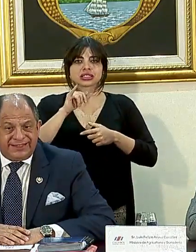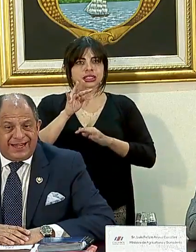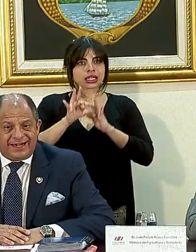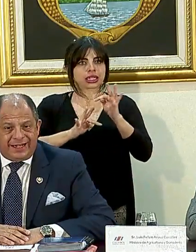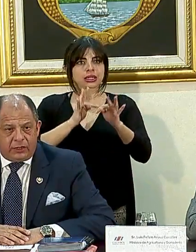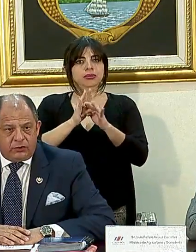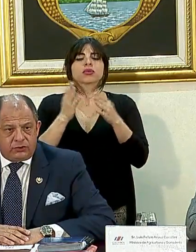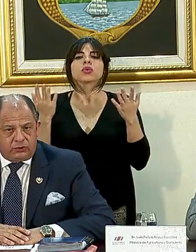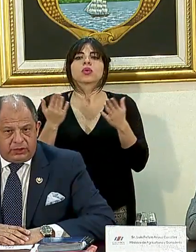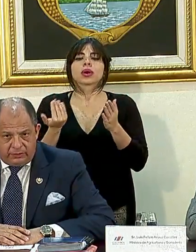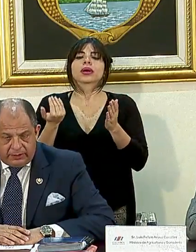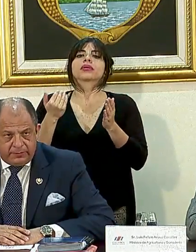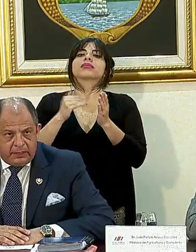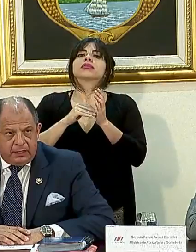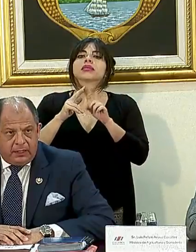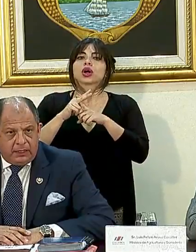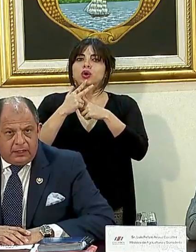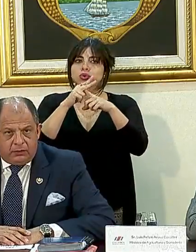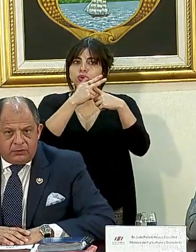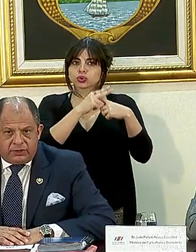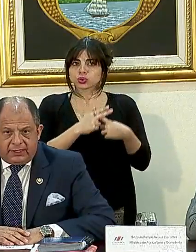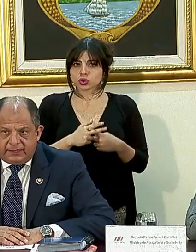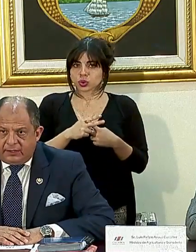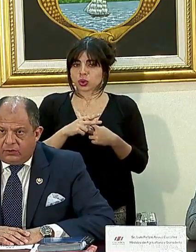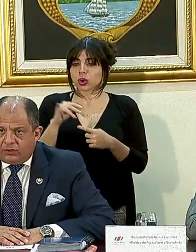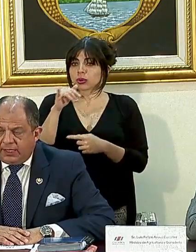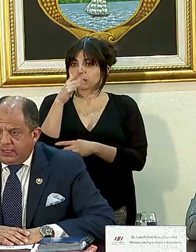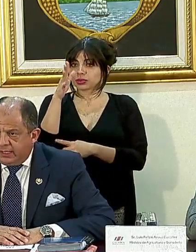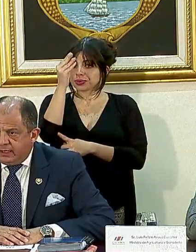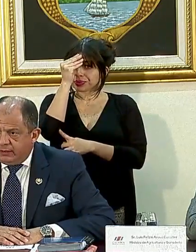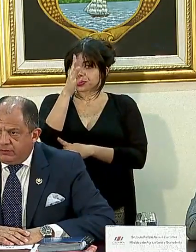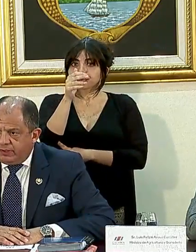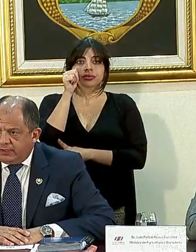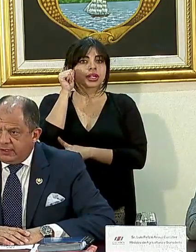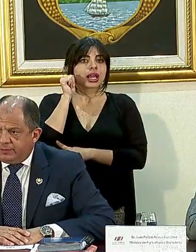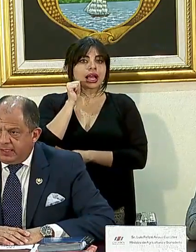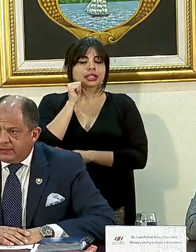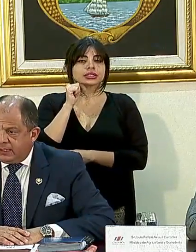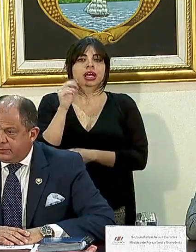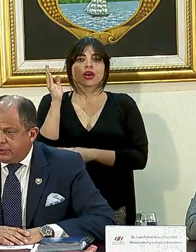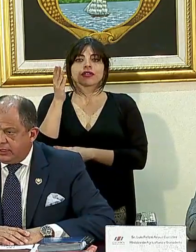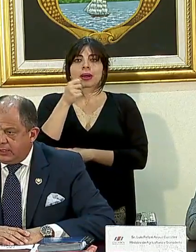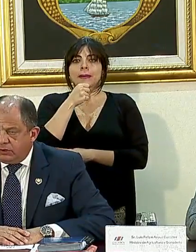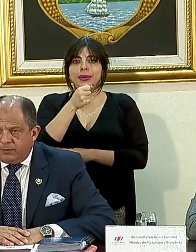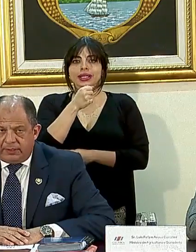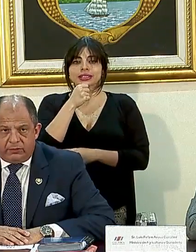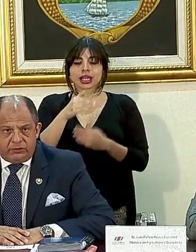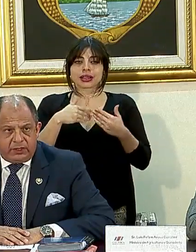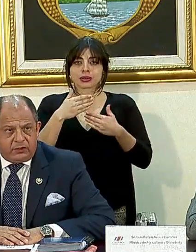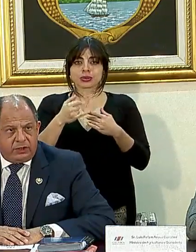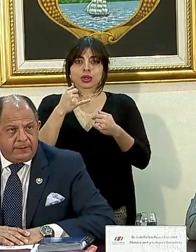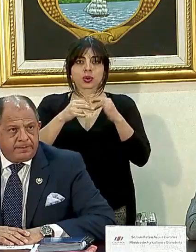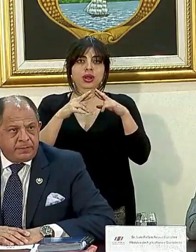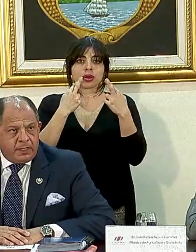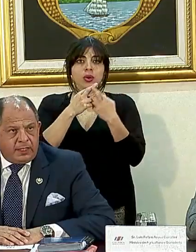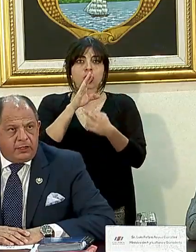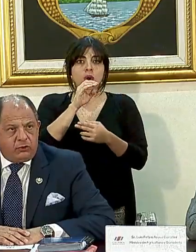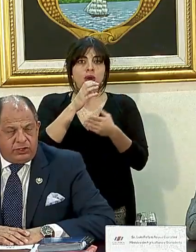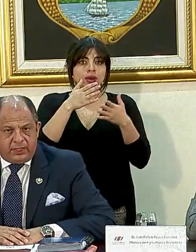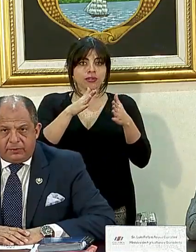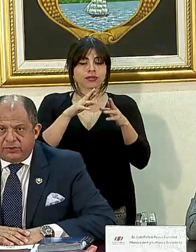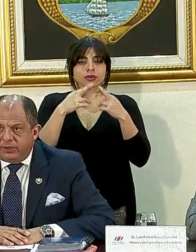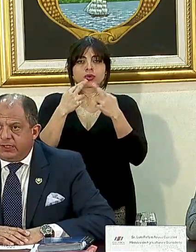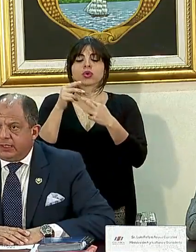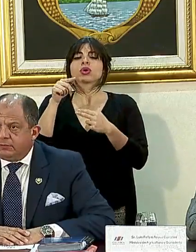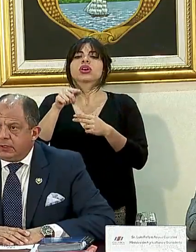naturaleza, que es la reconstructiva, que como se les dijo ayer en conferencia de prensa, después de la última reunión del COE,